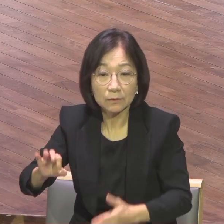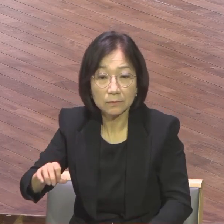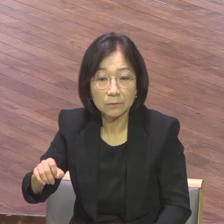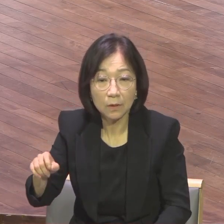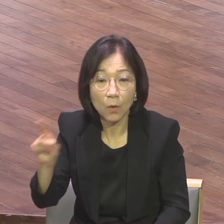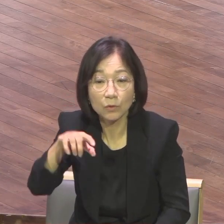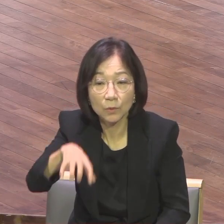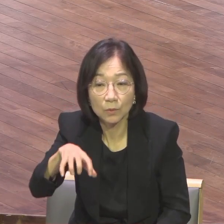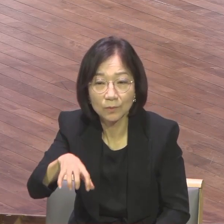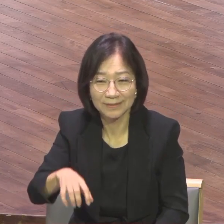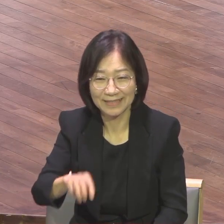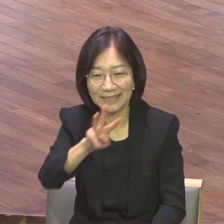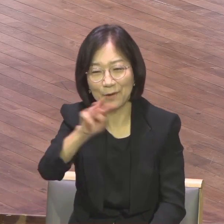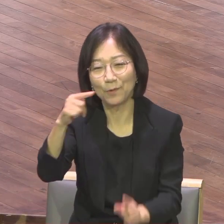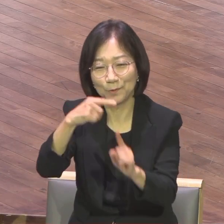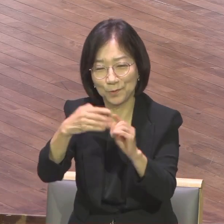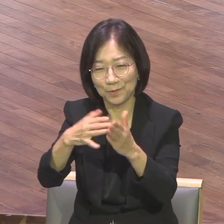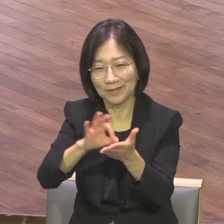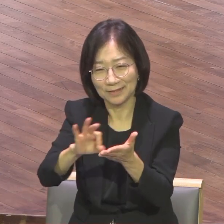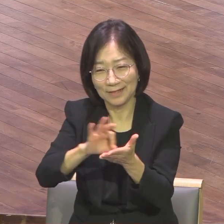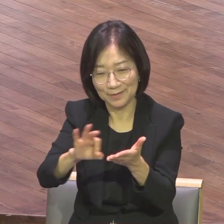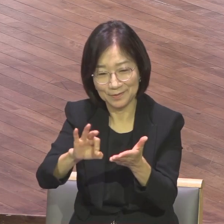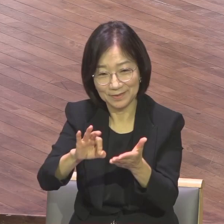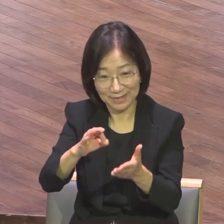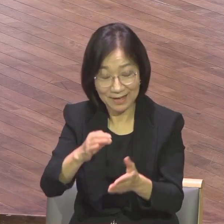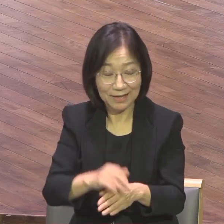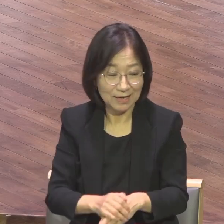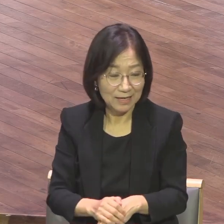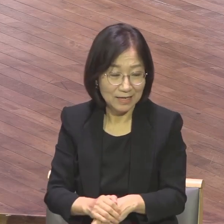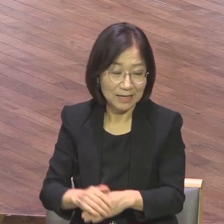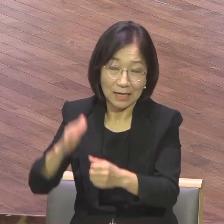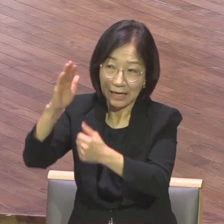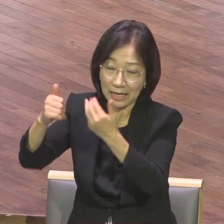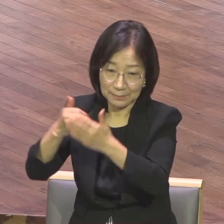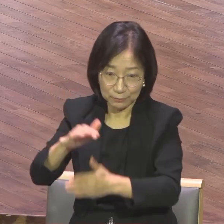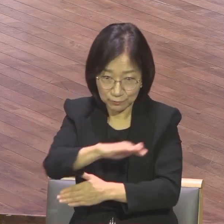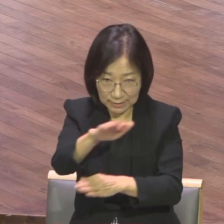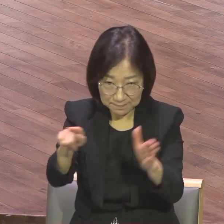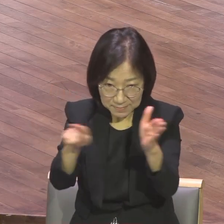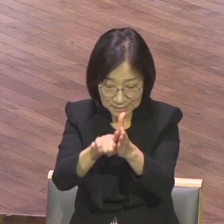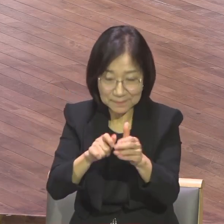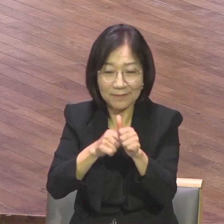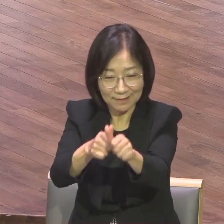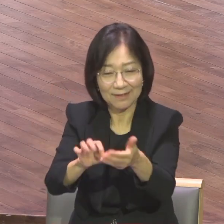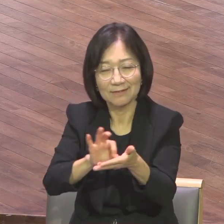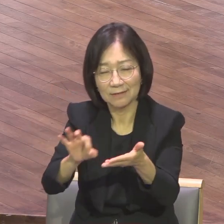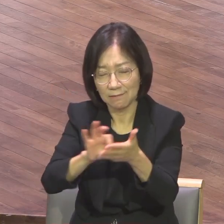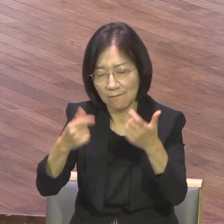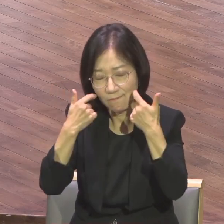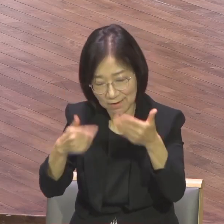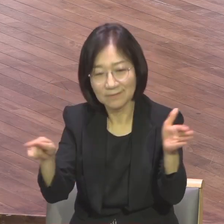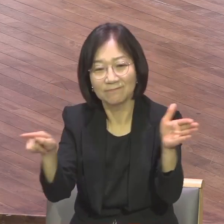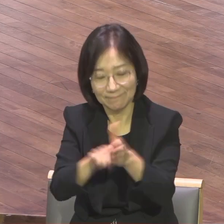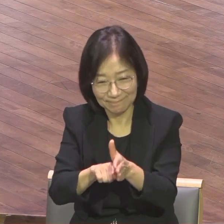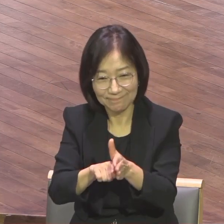모르겠지만은 우리 능력, 우리 그릇대로 하나님은 반드시 사용하실 줄로 믿습니다.